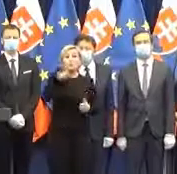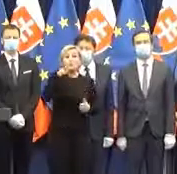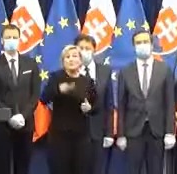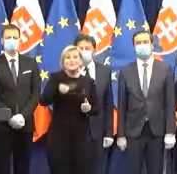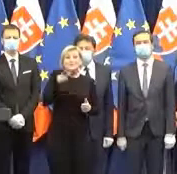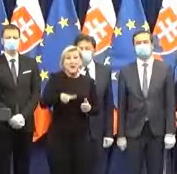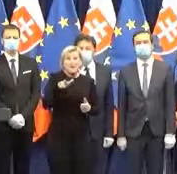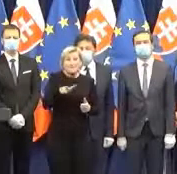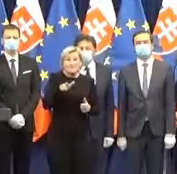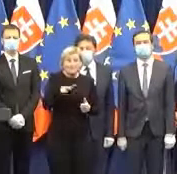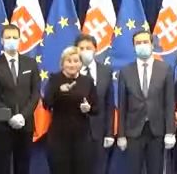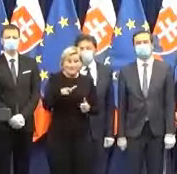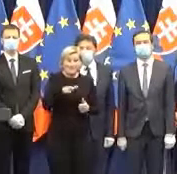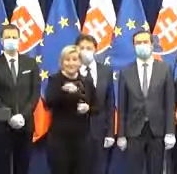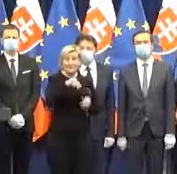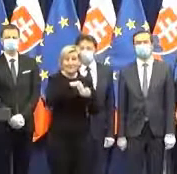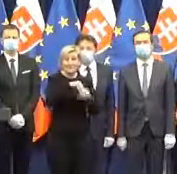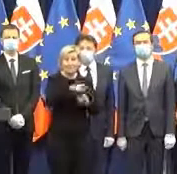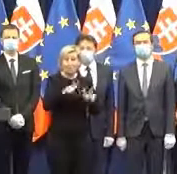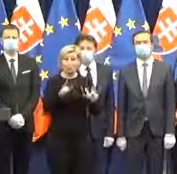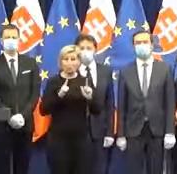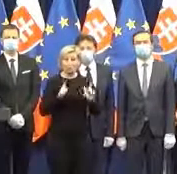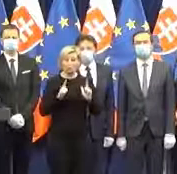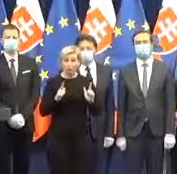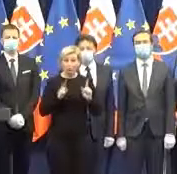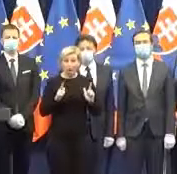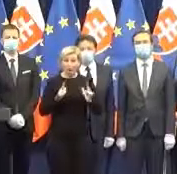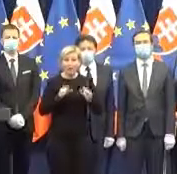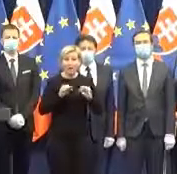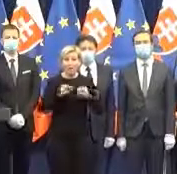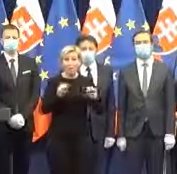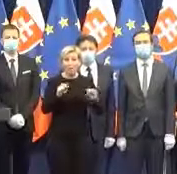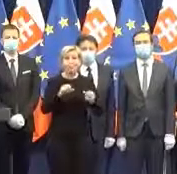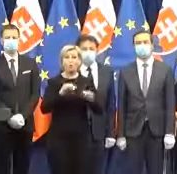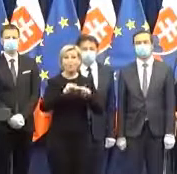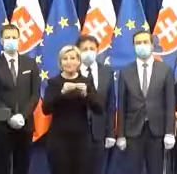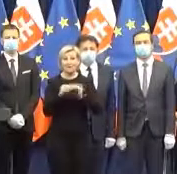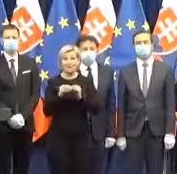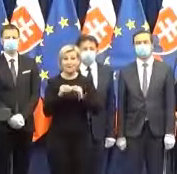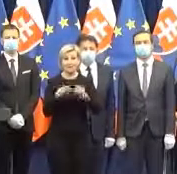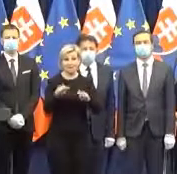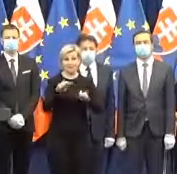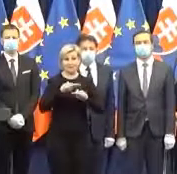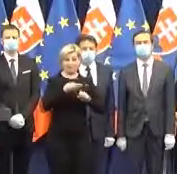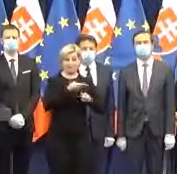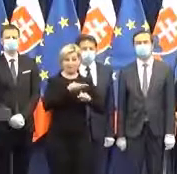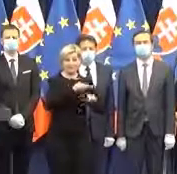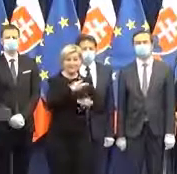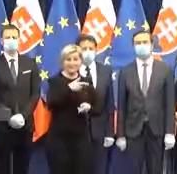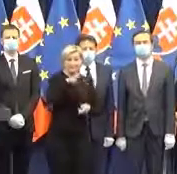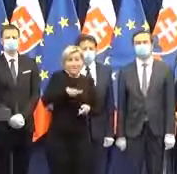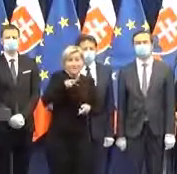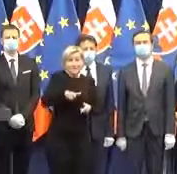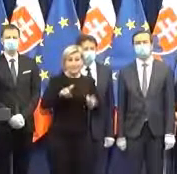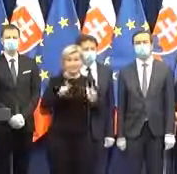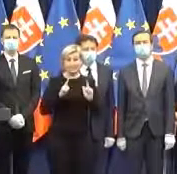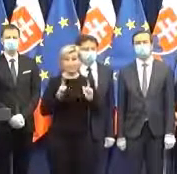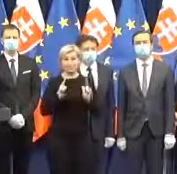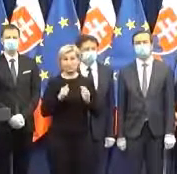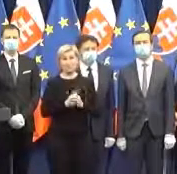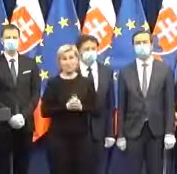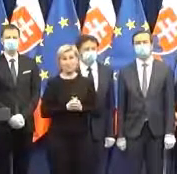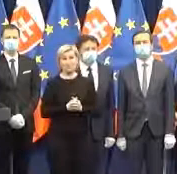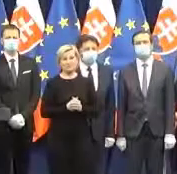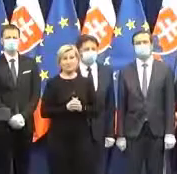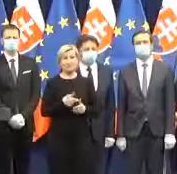na to, aby tie ochranné, adekvátne ochranné prostriedky v dostatočnom množstve a kvalite prišli. 2 mesiace. 2